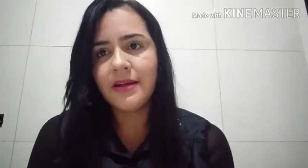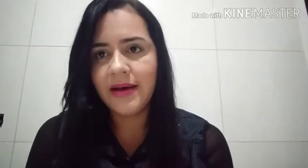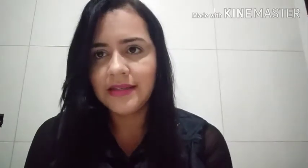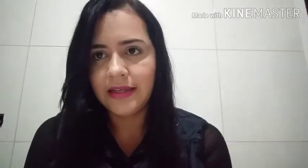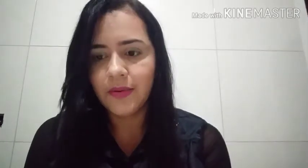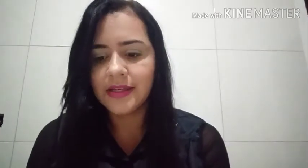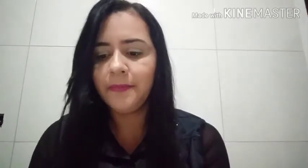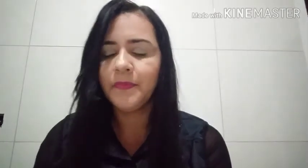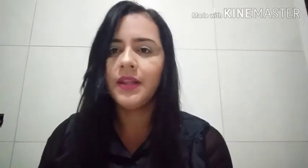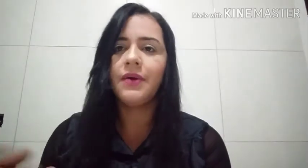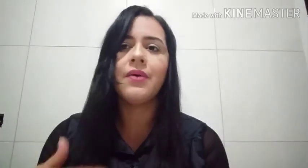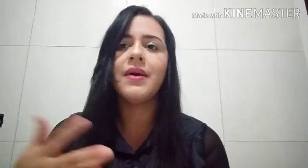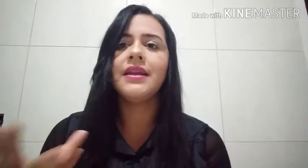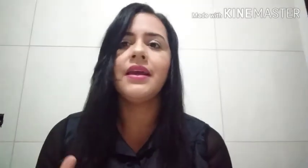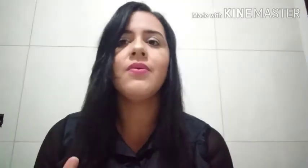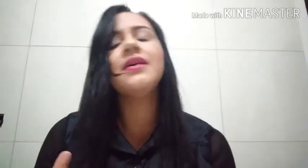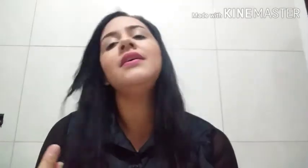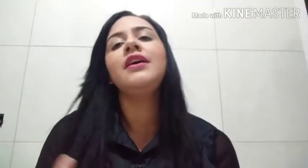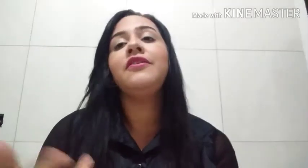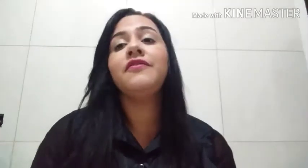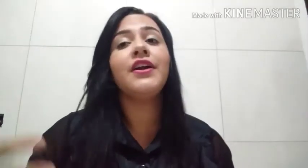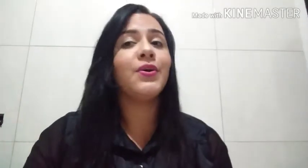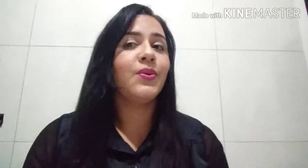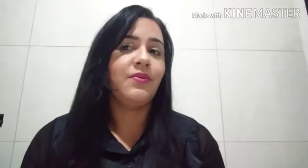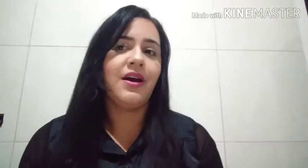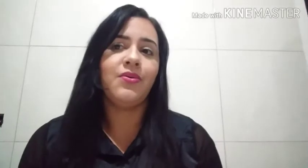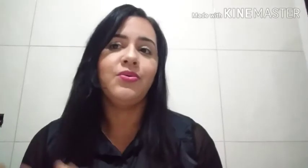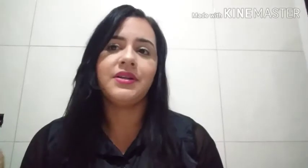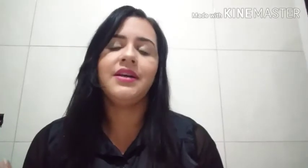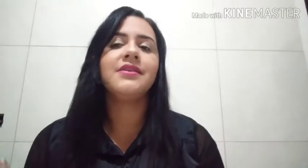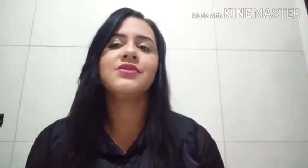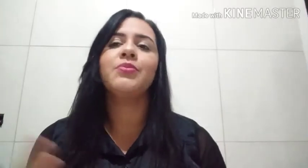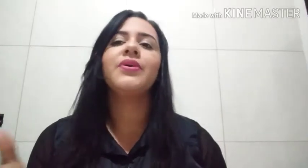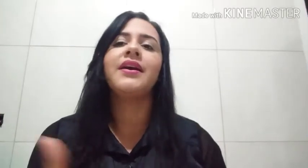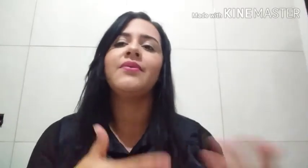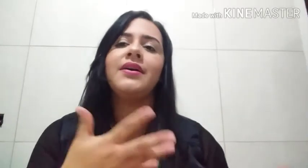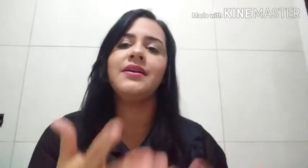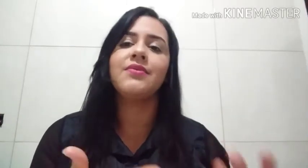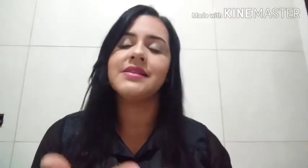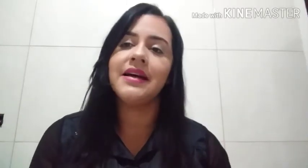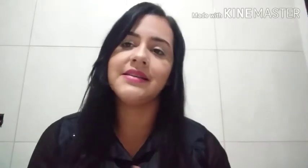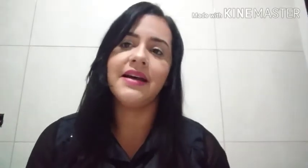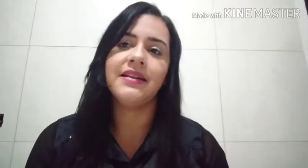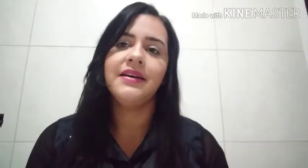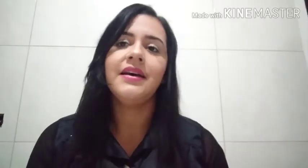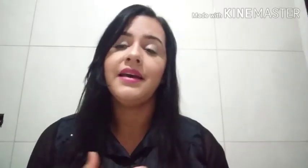demais línguas, né? Não é uma língua inferior à outra, né? Só porque é uma língua sinalizada. É uma